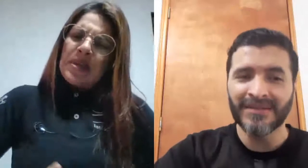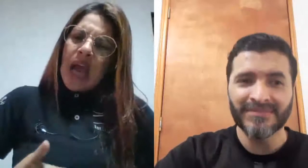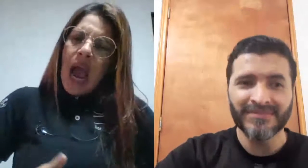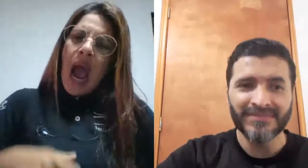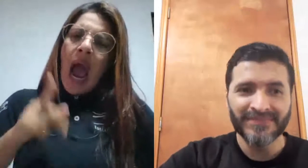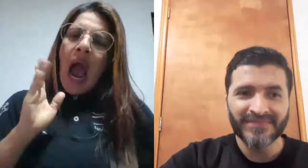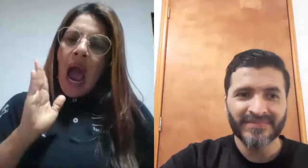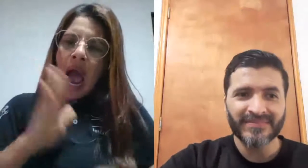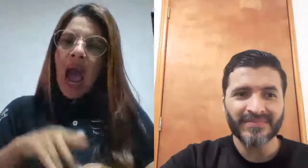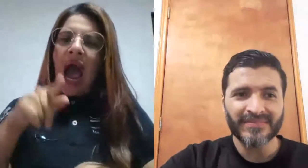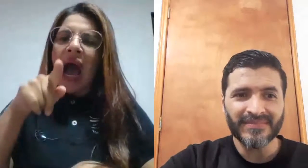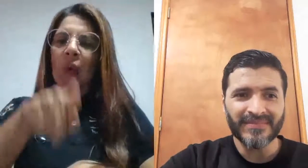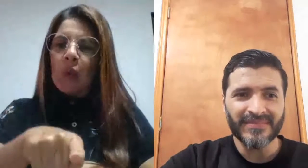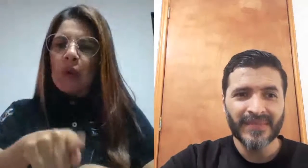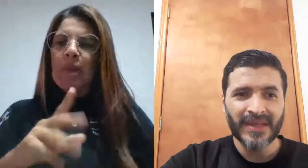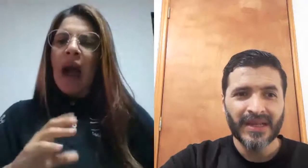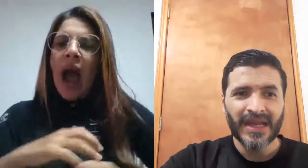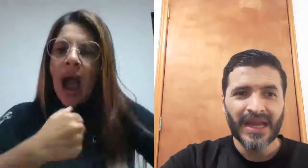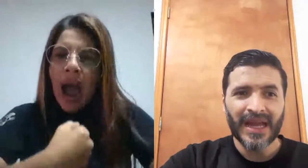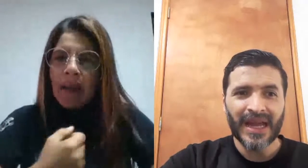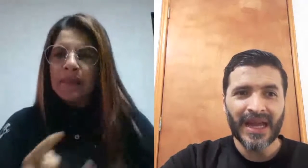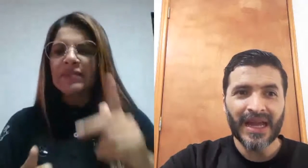origen del mal.